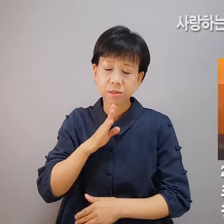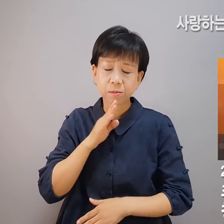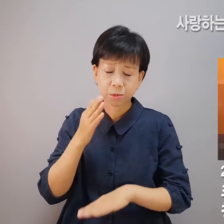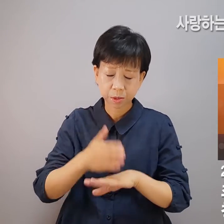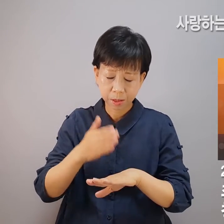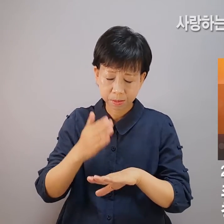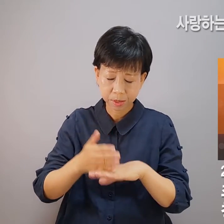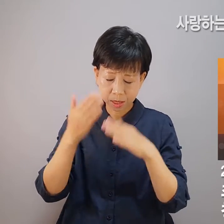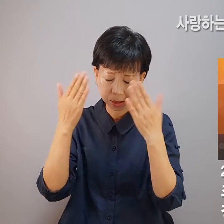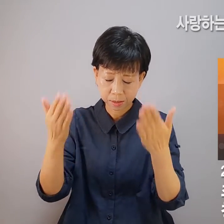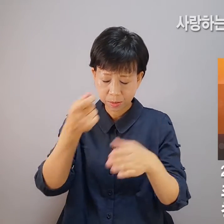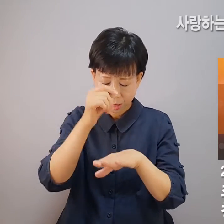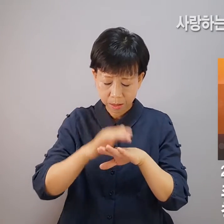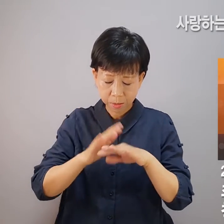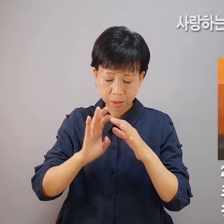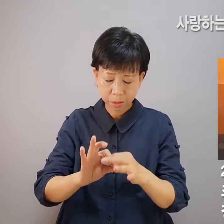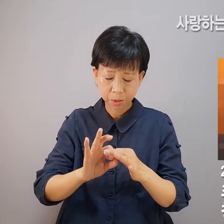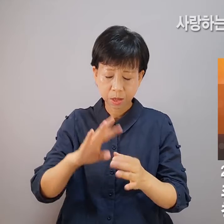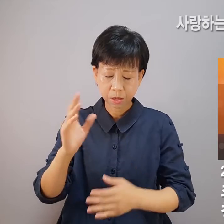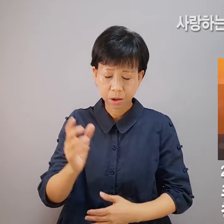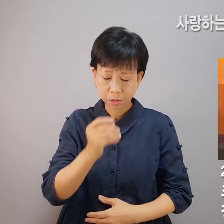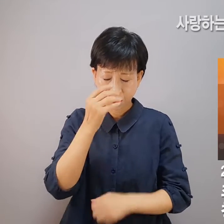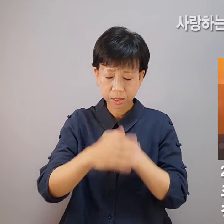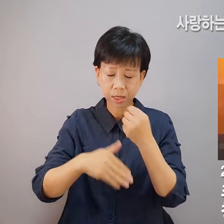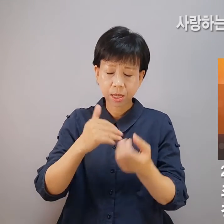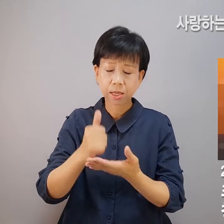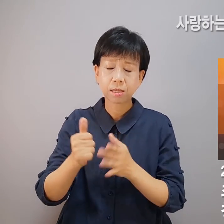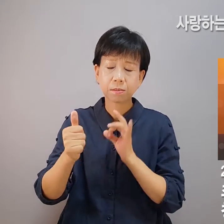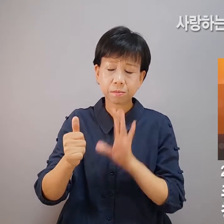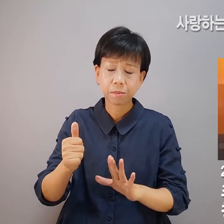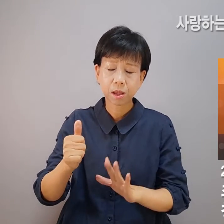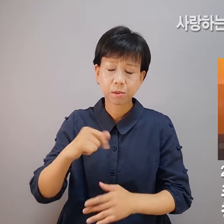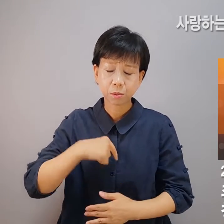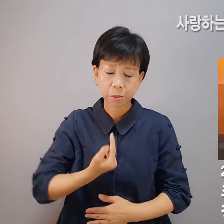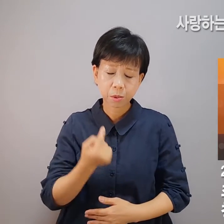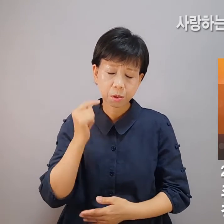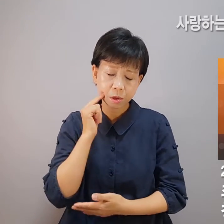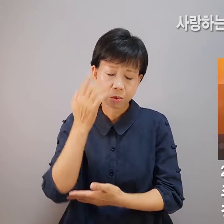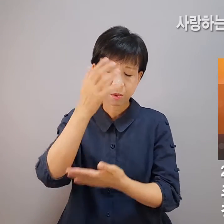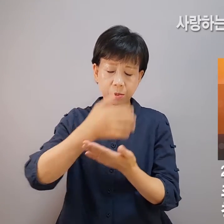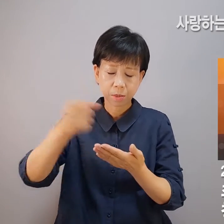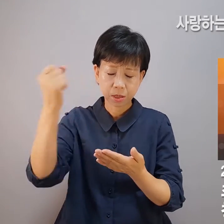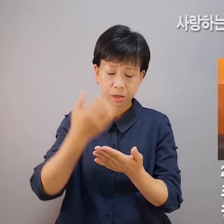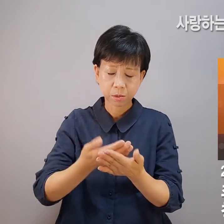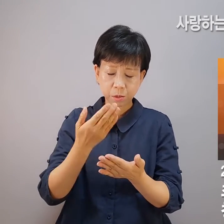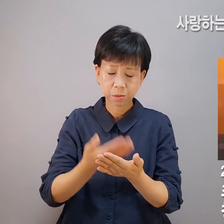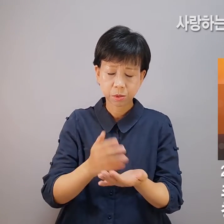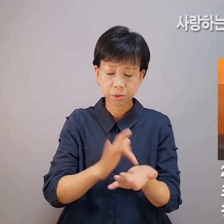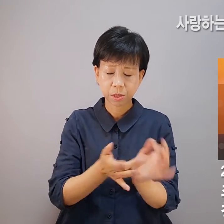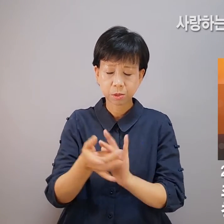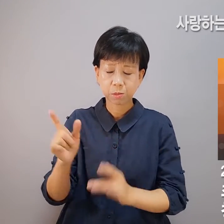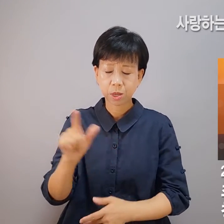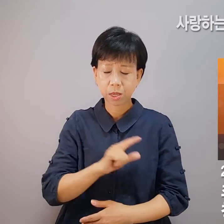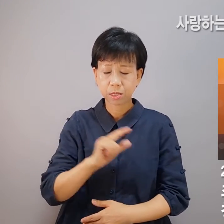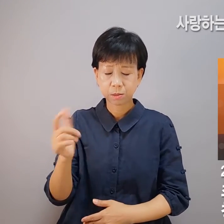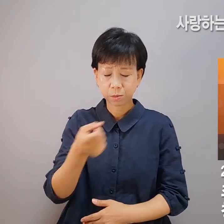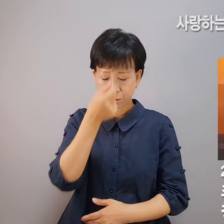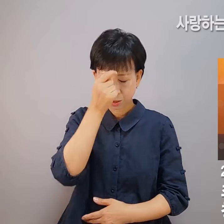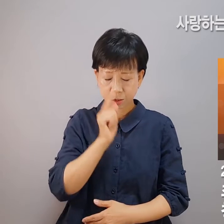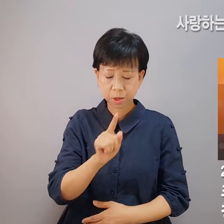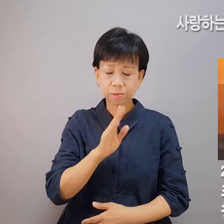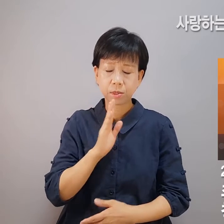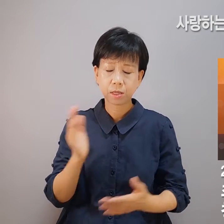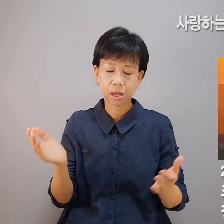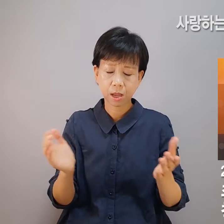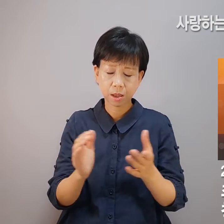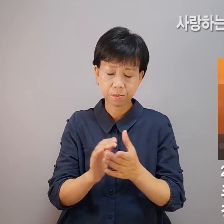예배를 통하여 거룩하신 하나님만 홀로 영광 받아 주시옵소서. 예수님의 이름으로 기도드리옵나이다.